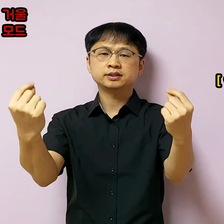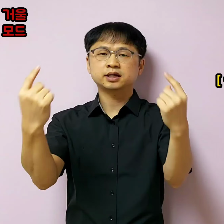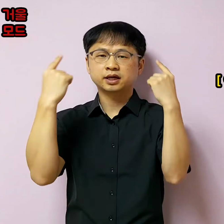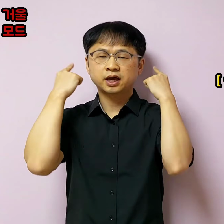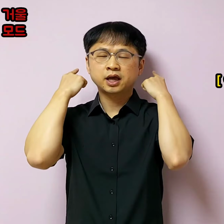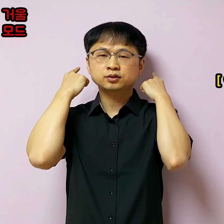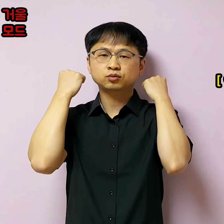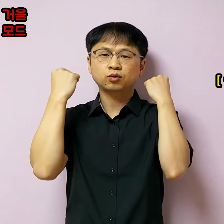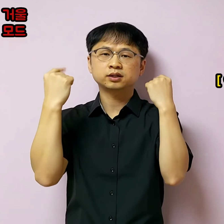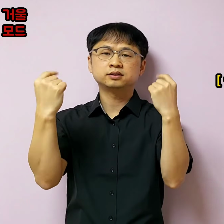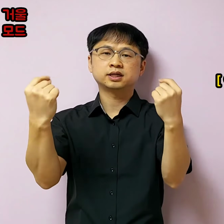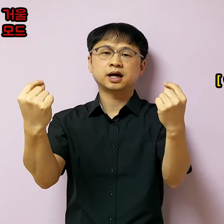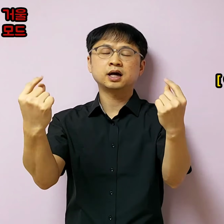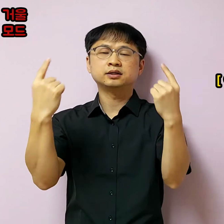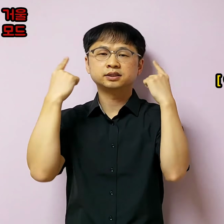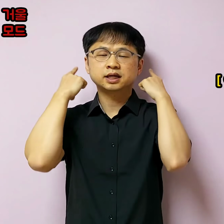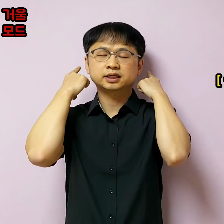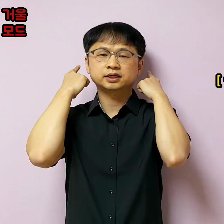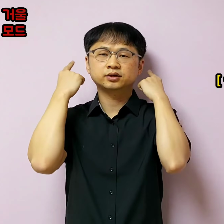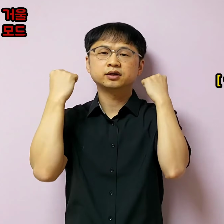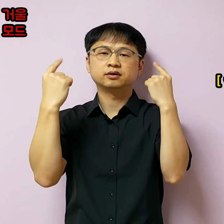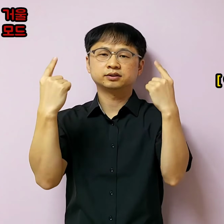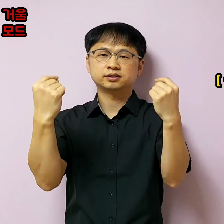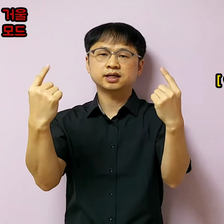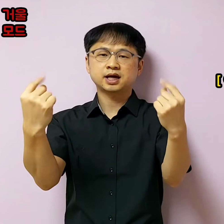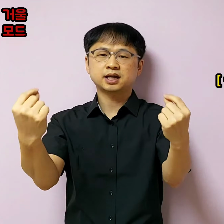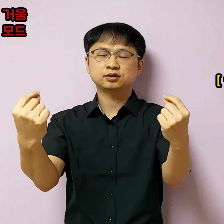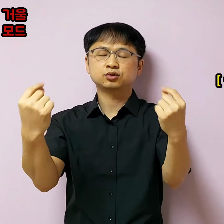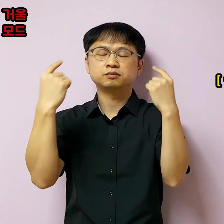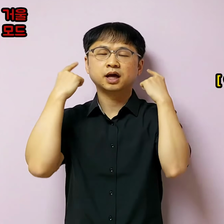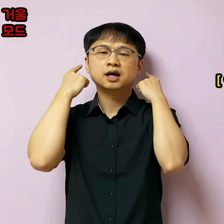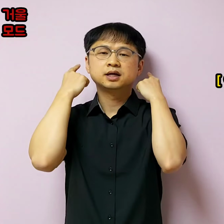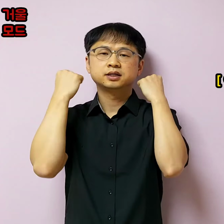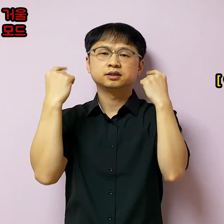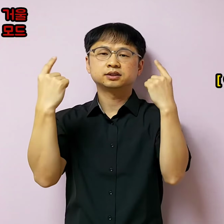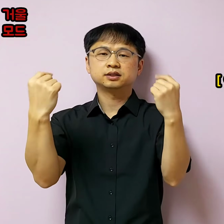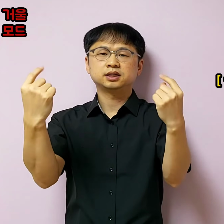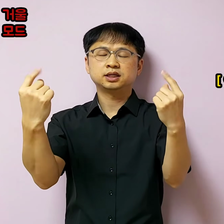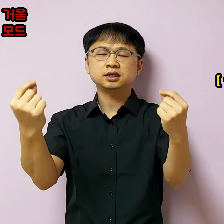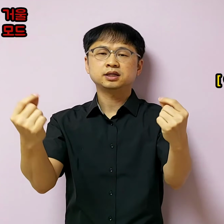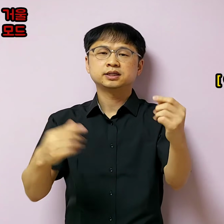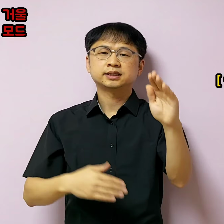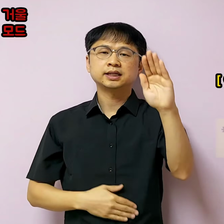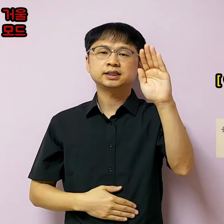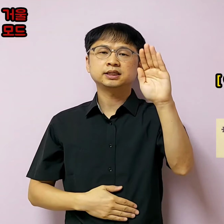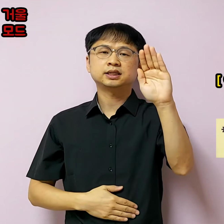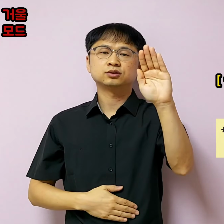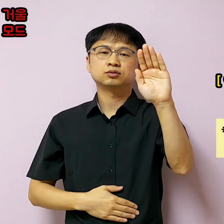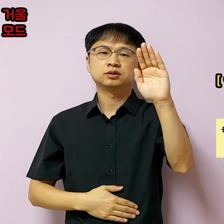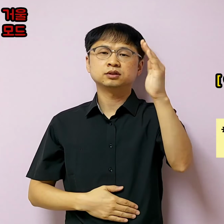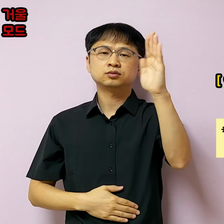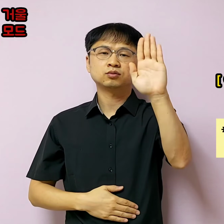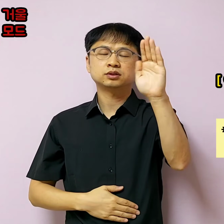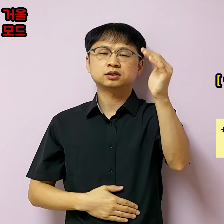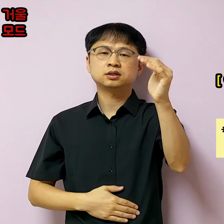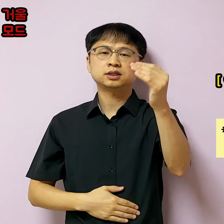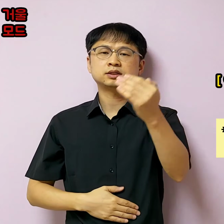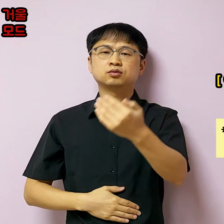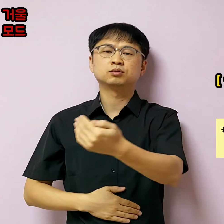현재가 계속 똑같으니까 여전하게 되겠죠. 여전하다라는 수어입니다. 여전히 자신이라는 수어는 손끝을 살짝